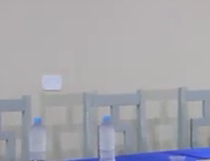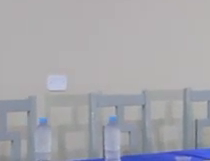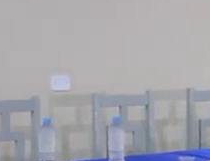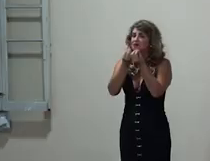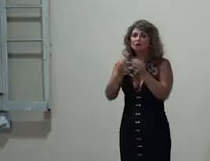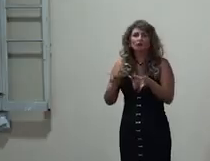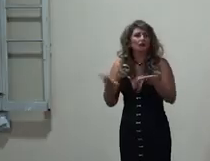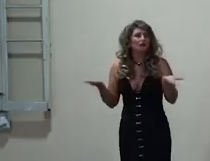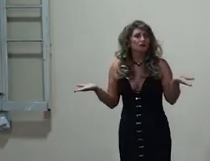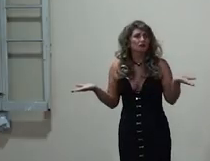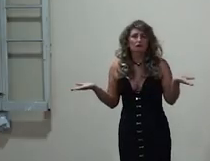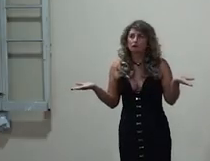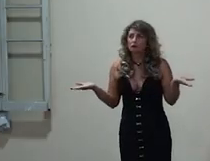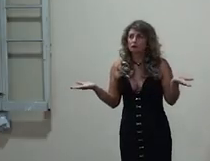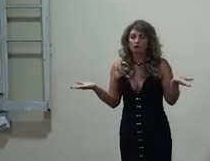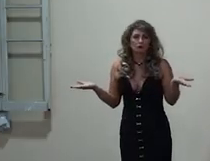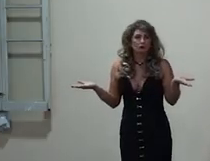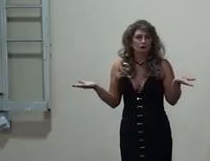Eduardo.